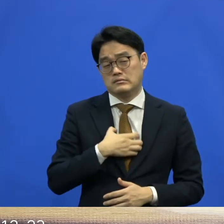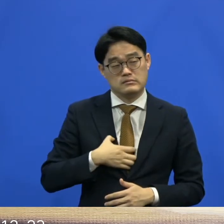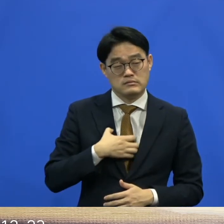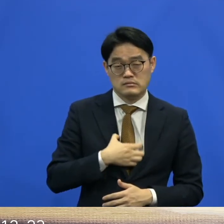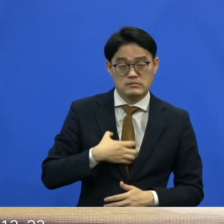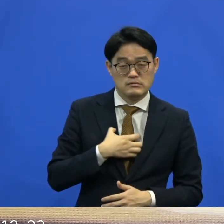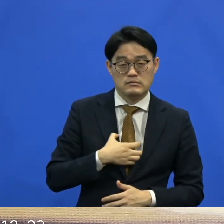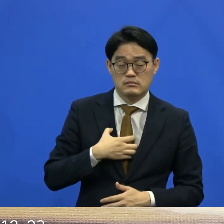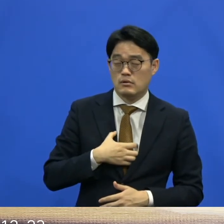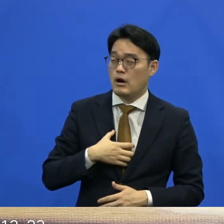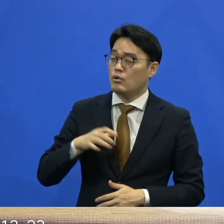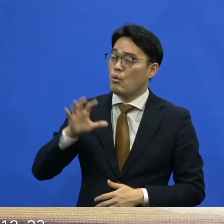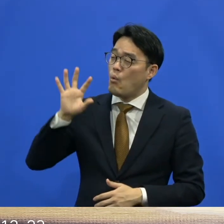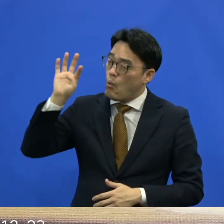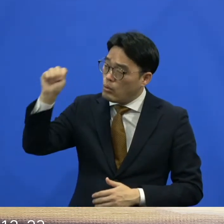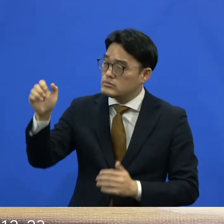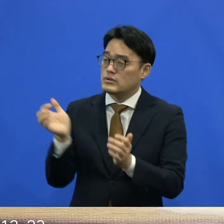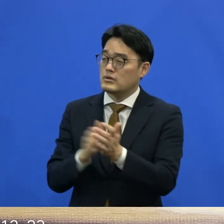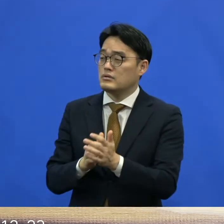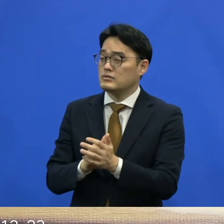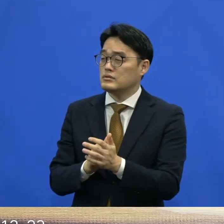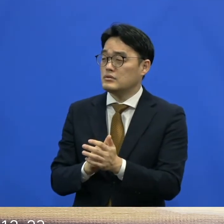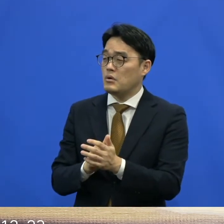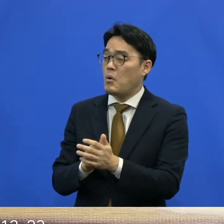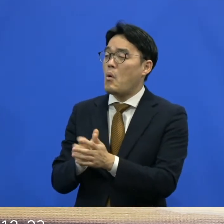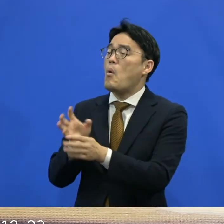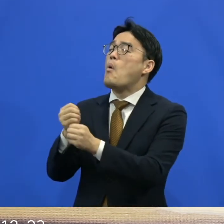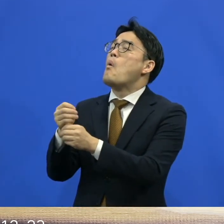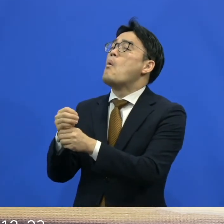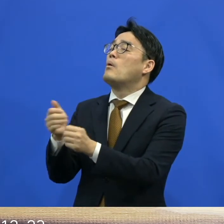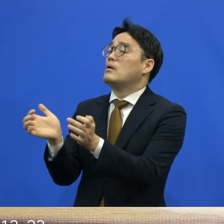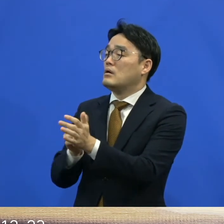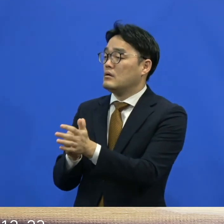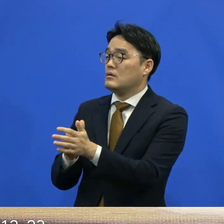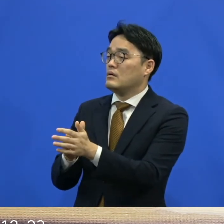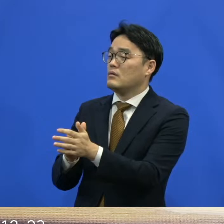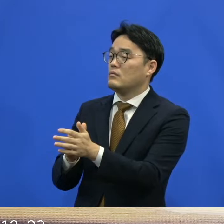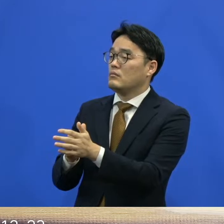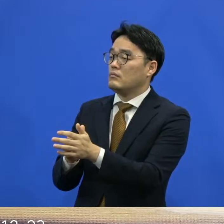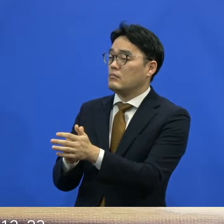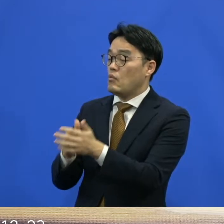문제는 언제까지 기다려야 되는지 기약이 없기 때문에 그래요.